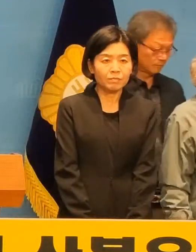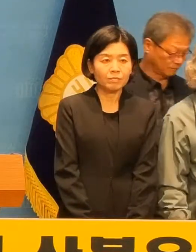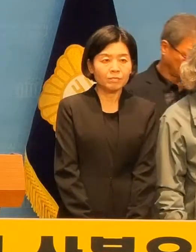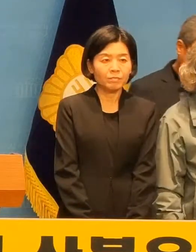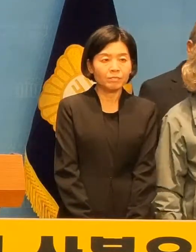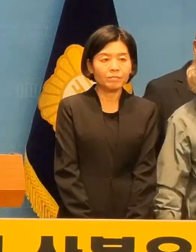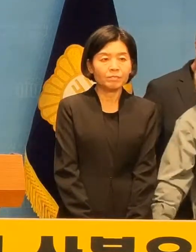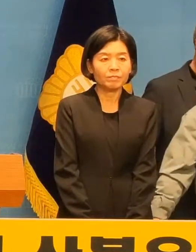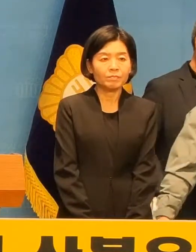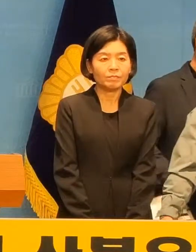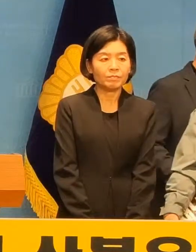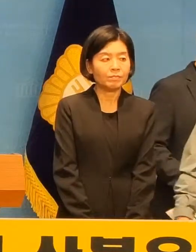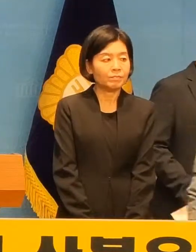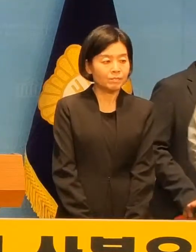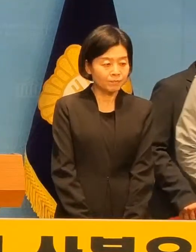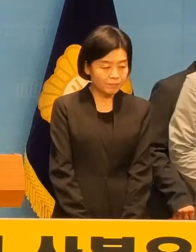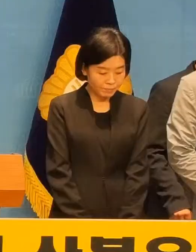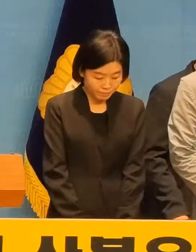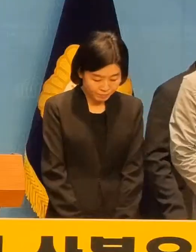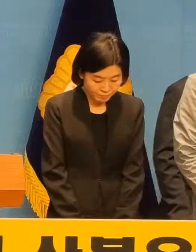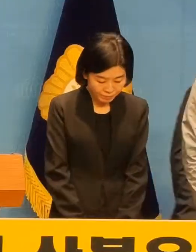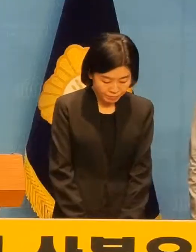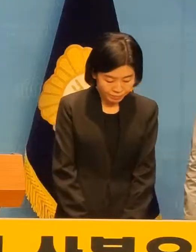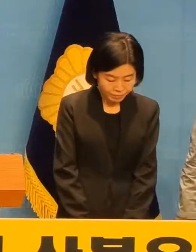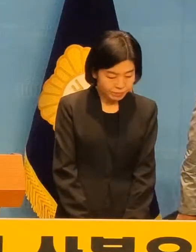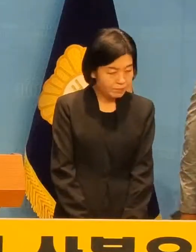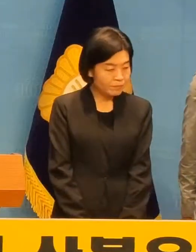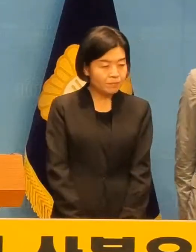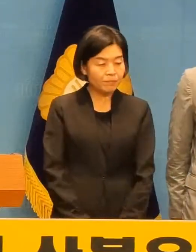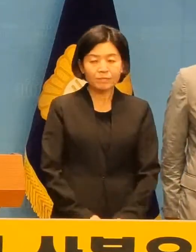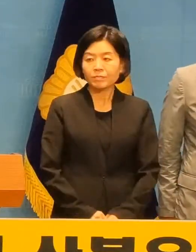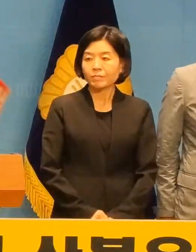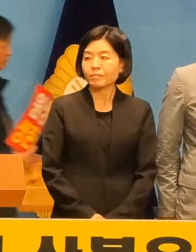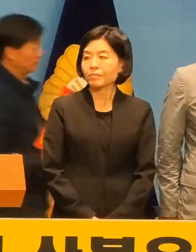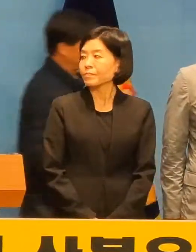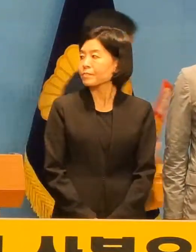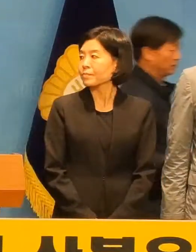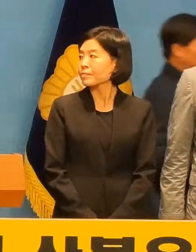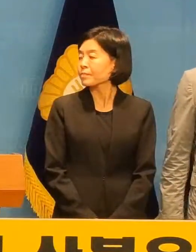땡겨서 서시면 네, 우리 여기 들까요?